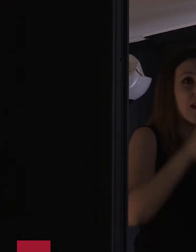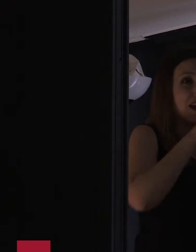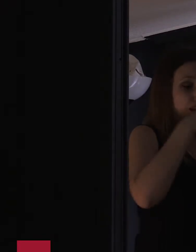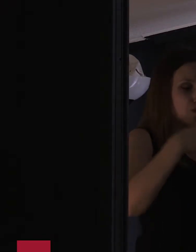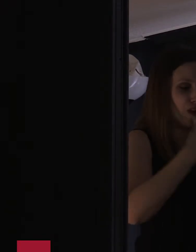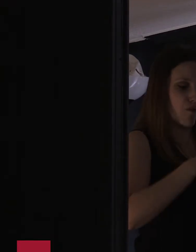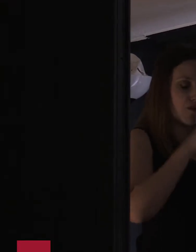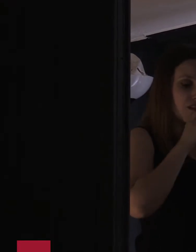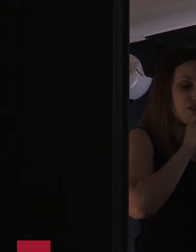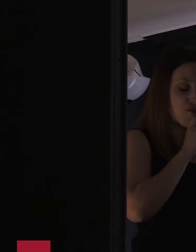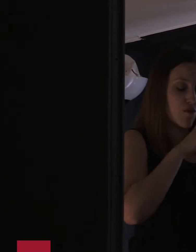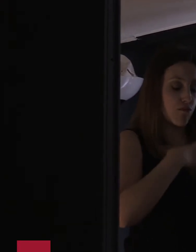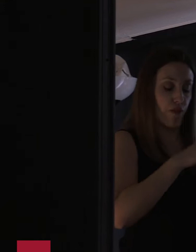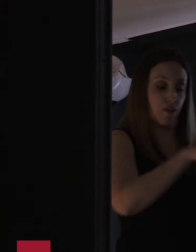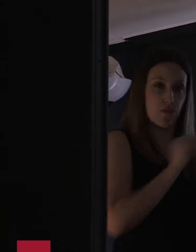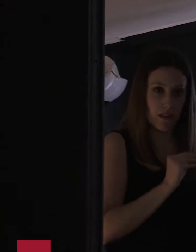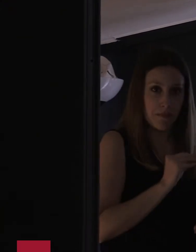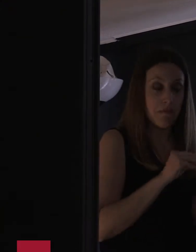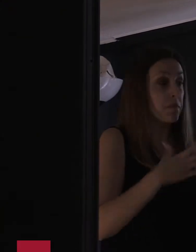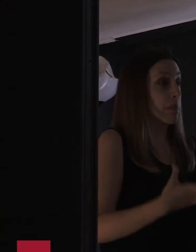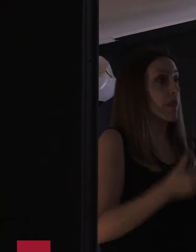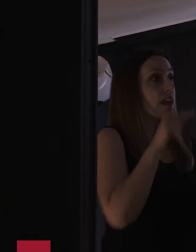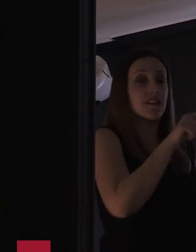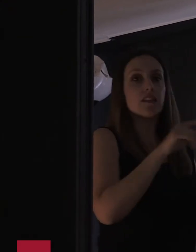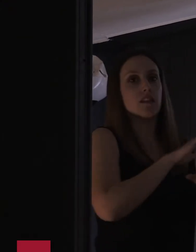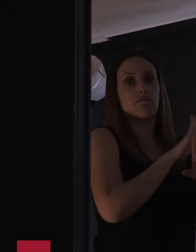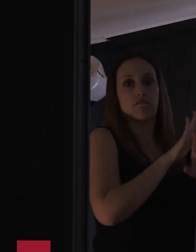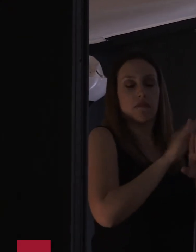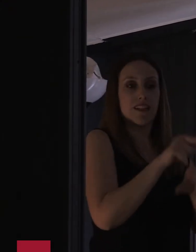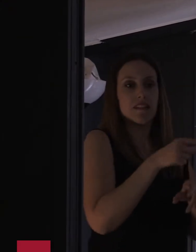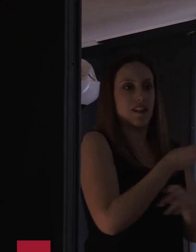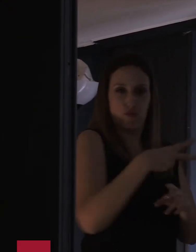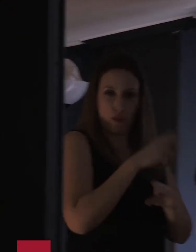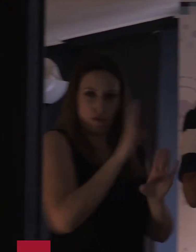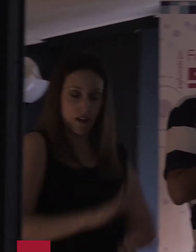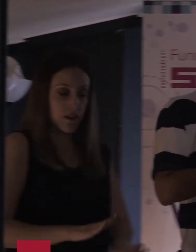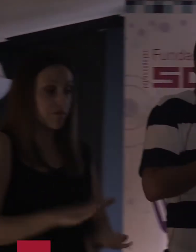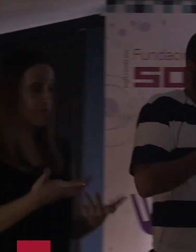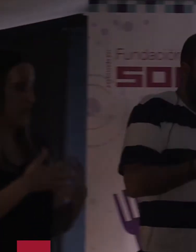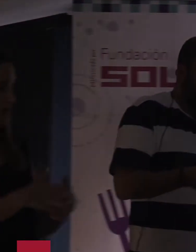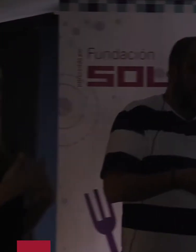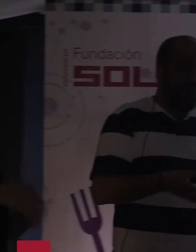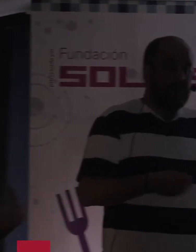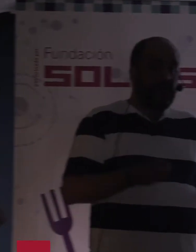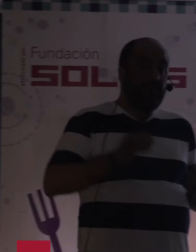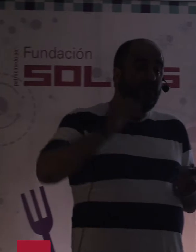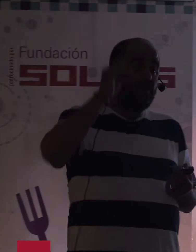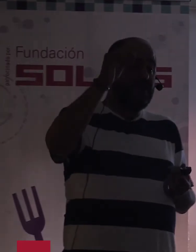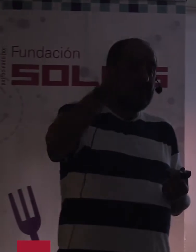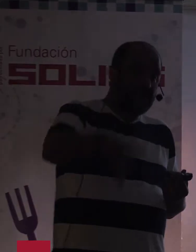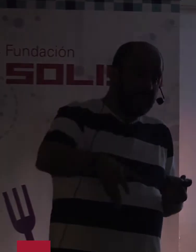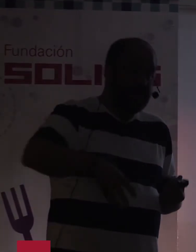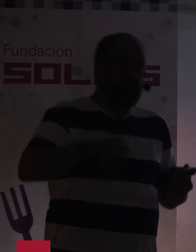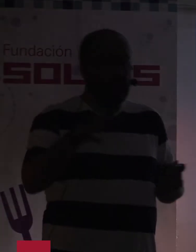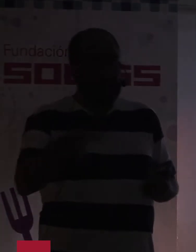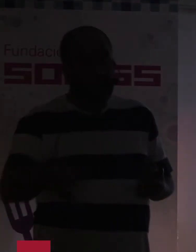donde hacemos todos los experimentos finales. Al final, los dispositivos hay que hacerlos con alguien que sea capaz de entender cómo funciona una neurona,